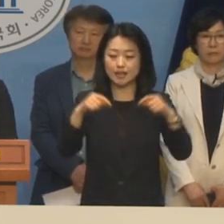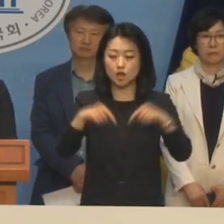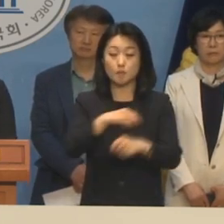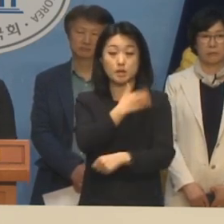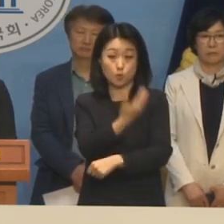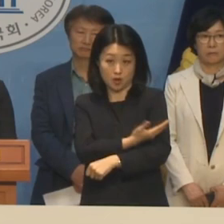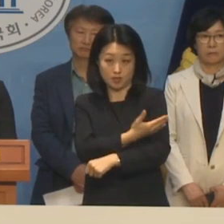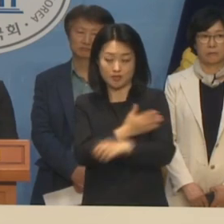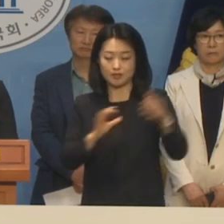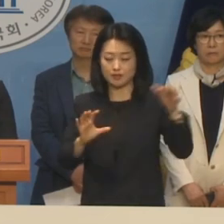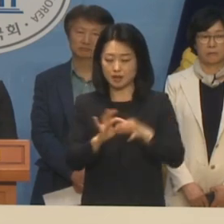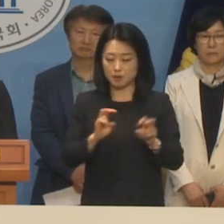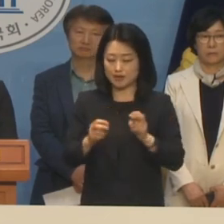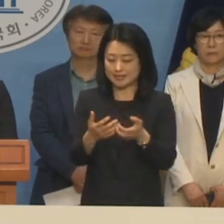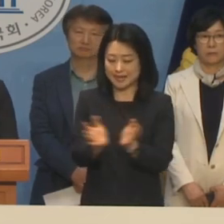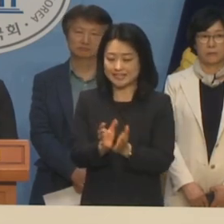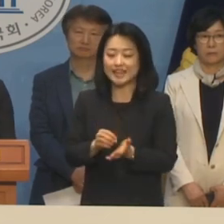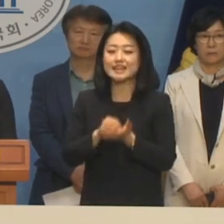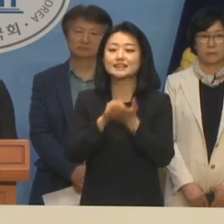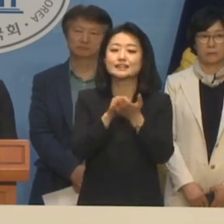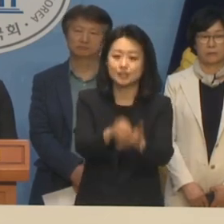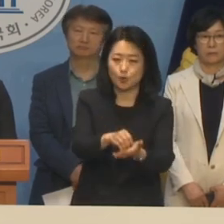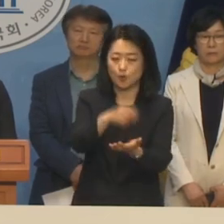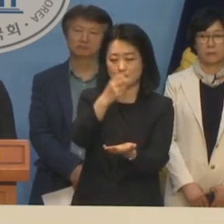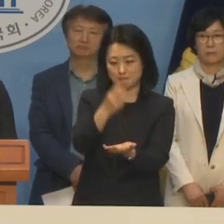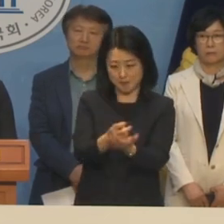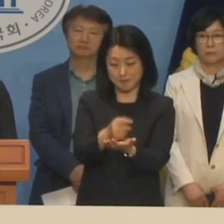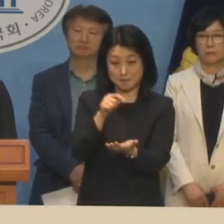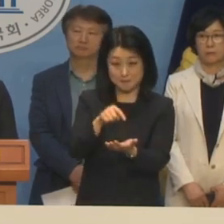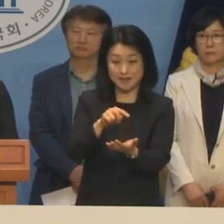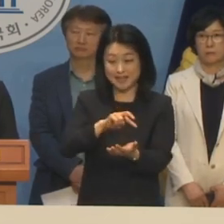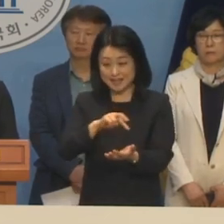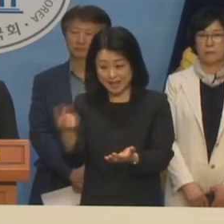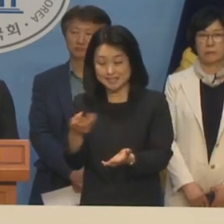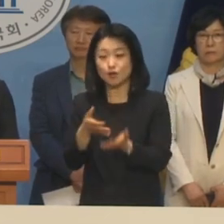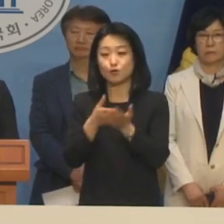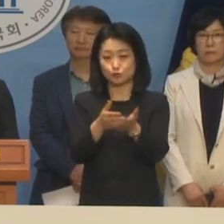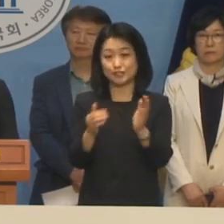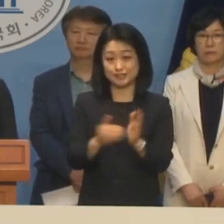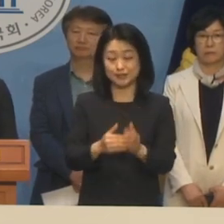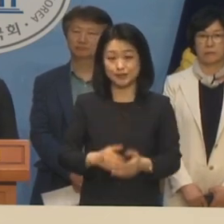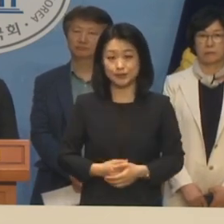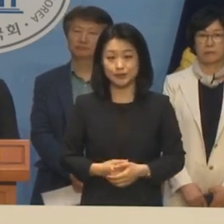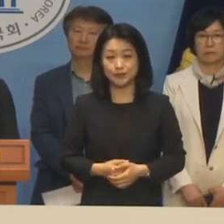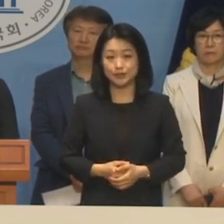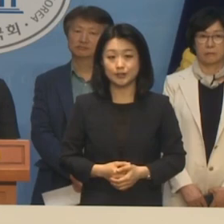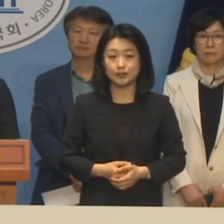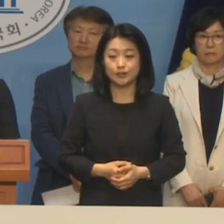그리고 가맹전주단체 등록제를 이번 개정안에서 요청드린 것입니다.